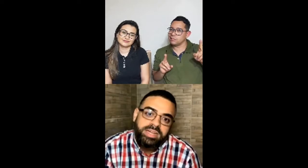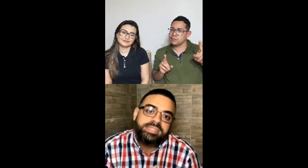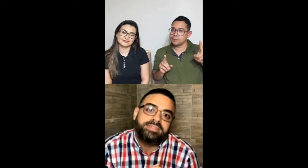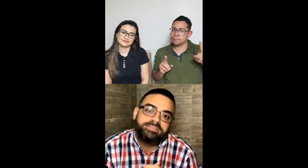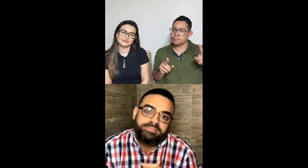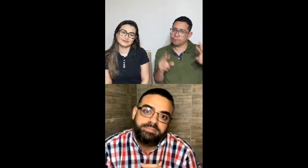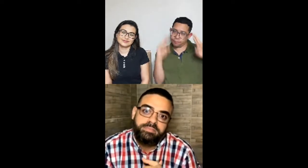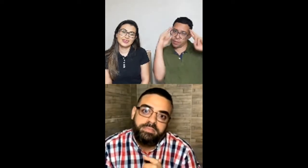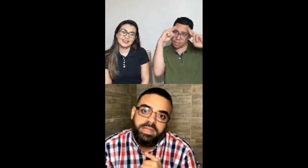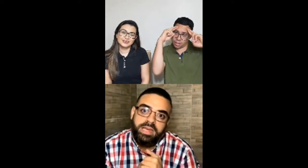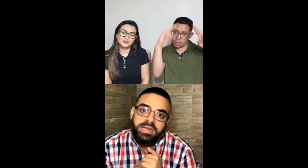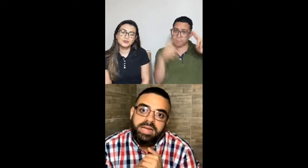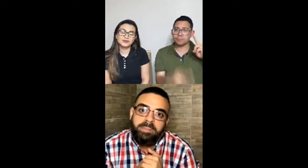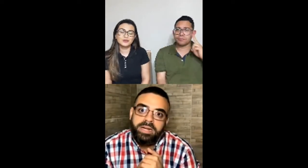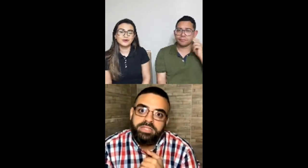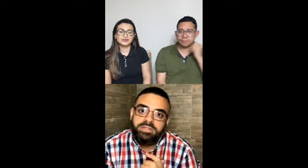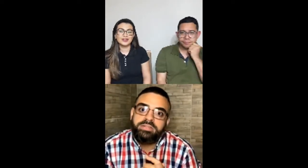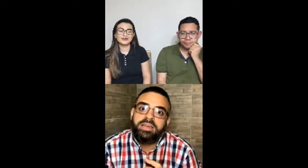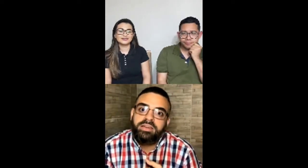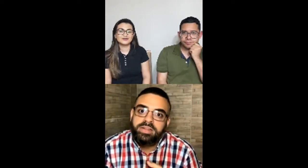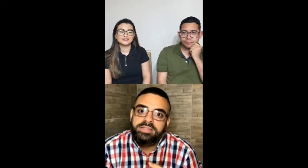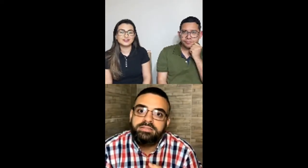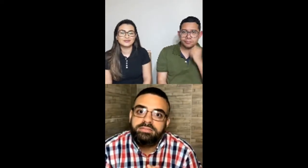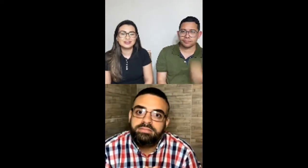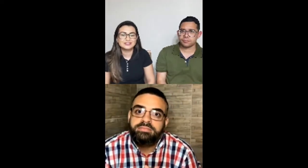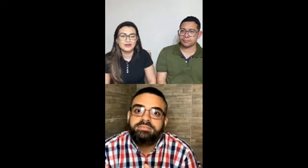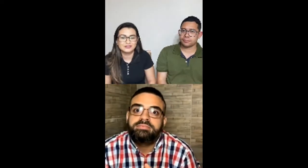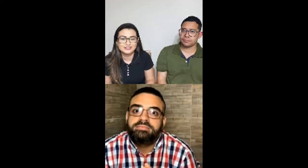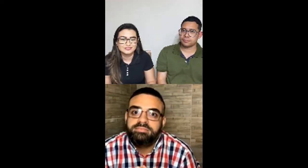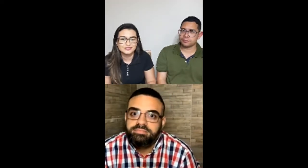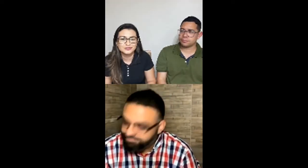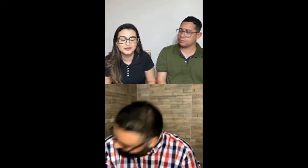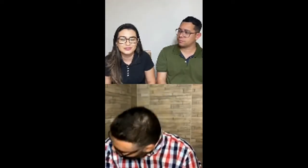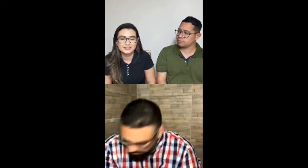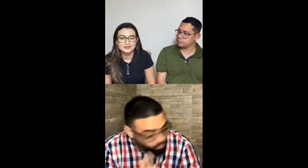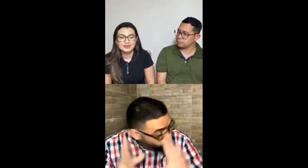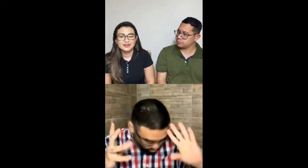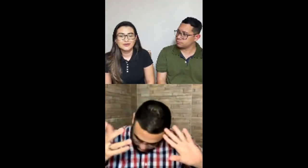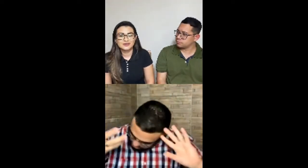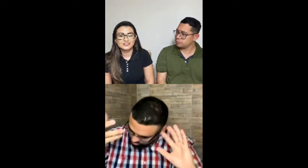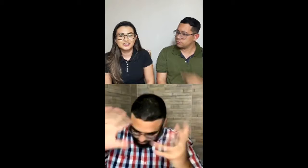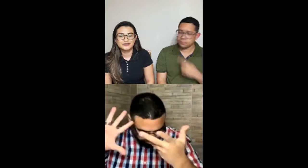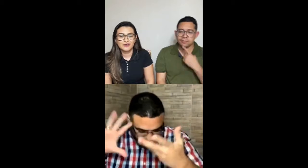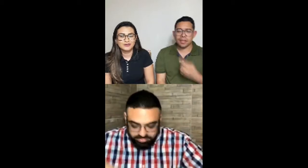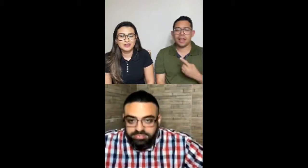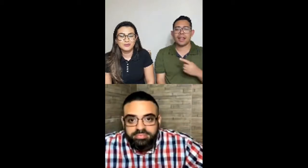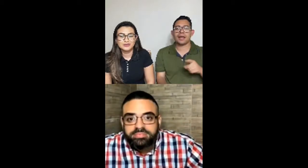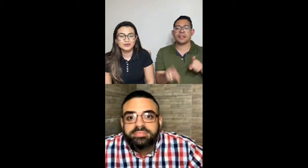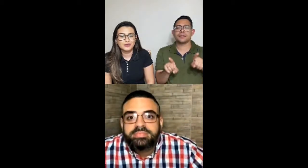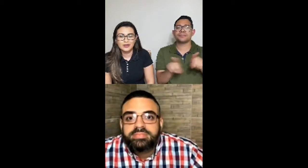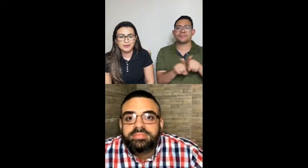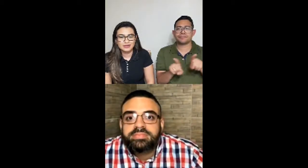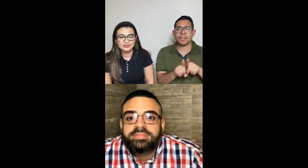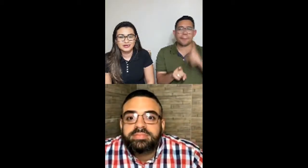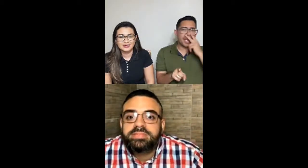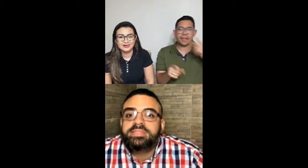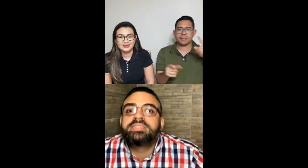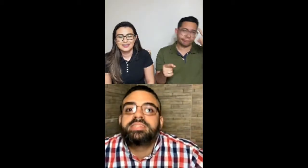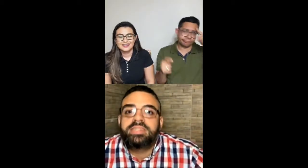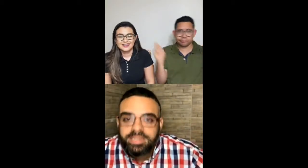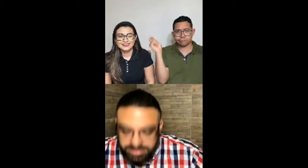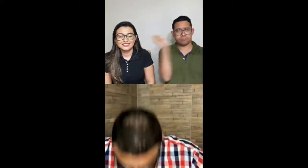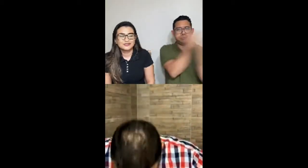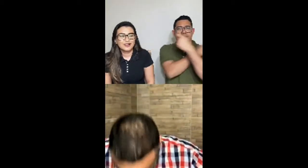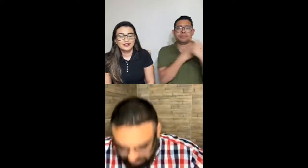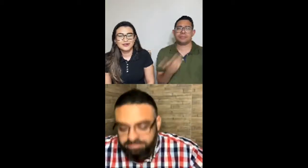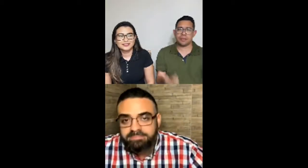importante, ela segue. Isso muda muito e a eles nossa tinham visão, né, respeito Paulo? e reverência. Muito importante. Quando a gente Aprendi volta, né, com muda reverência. totalmente, né?